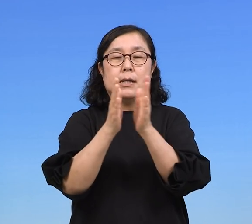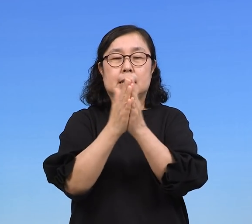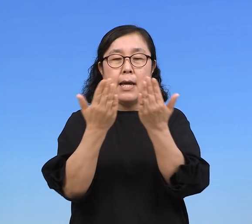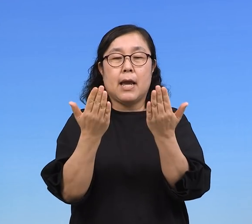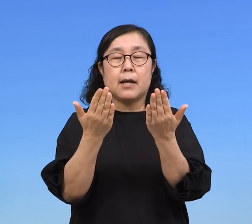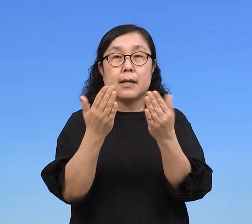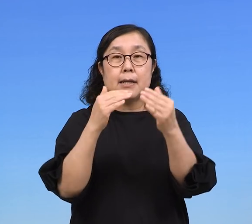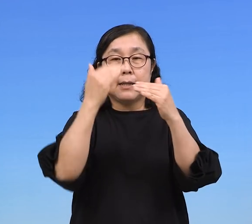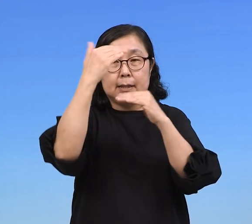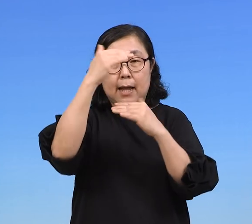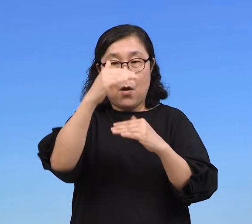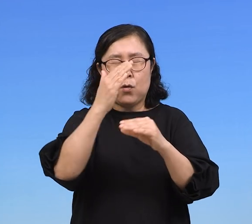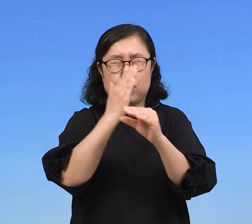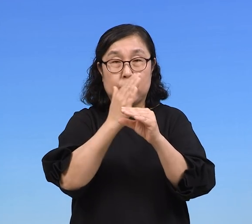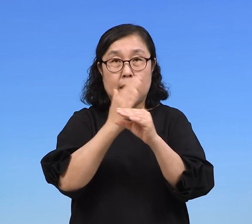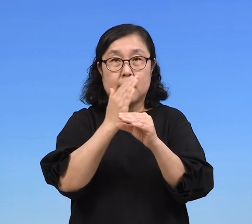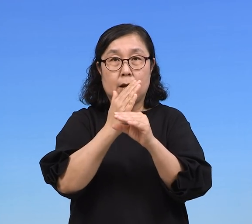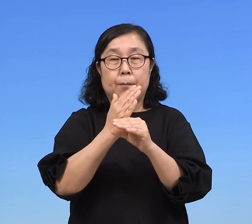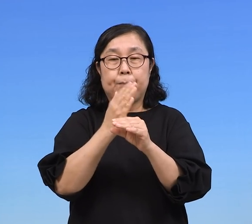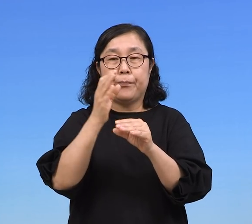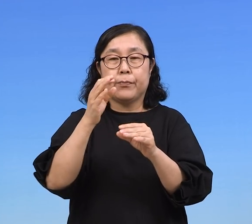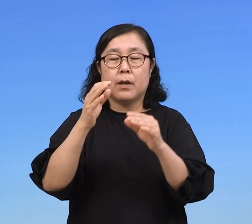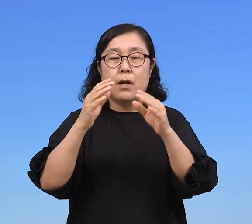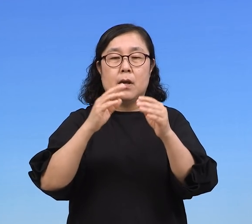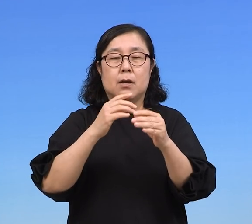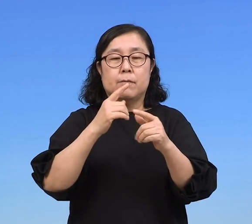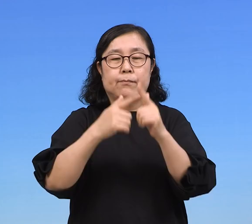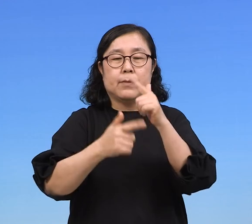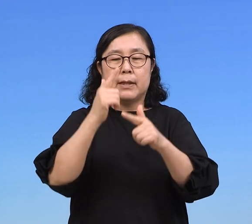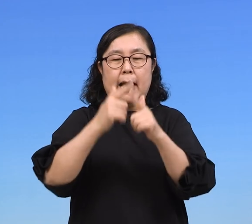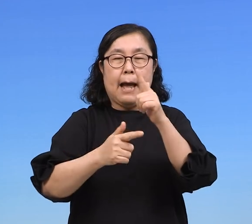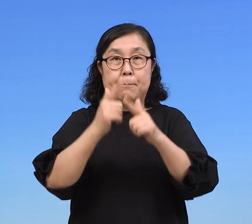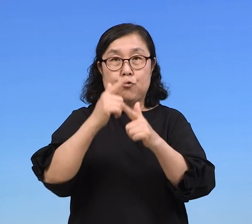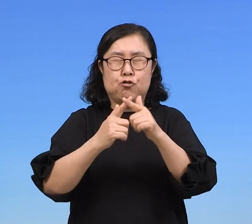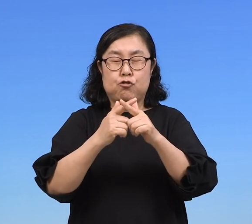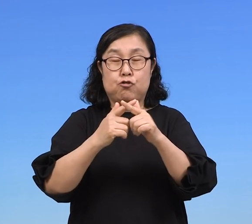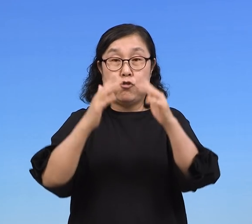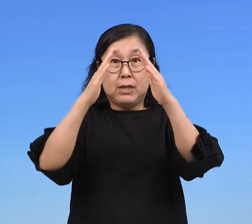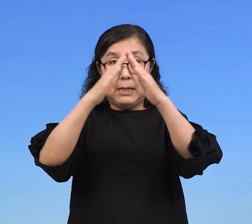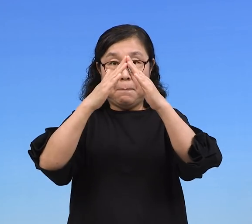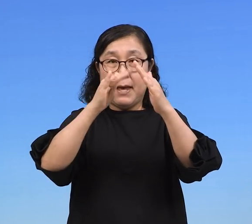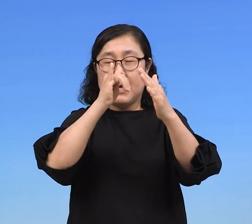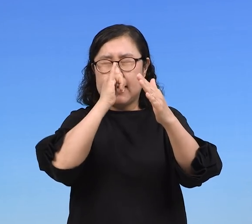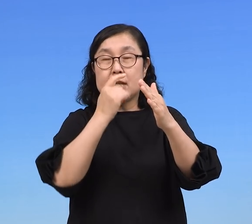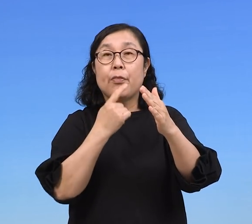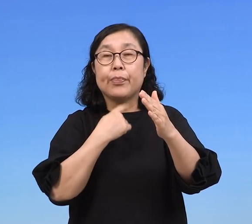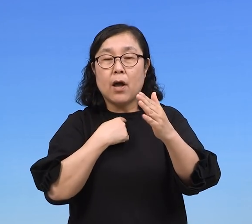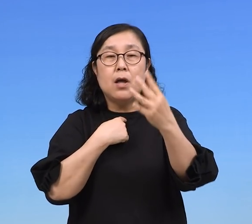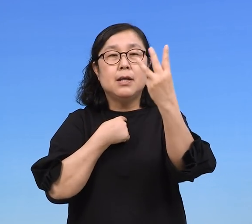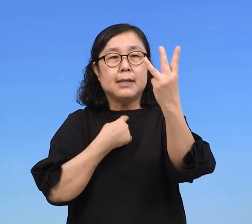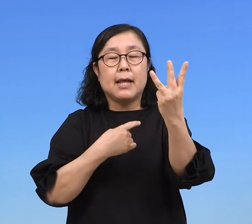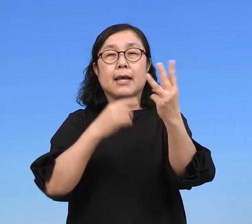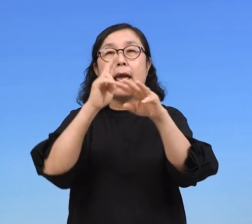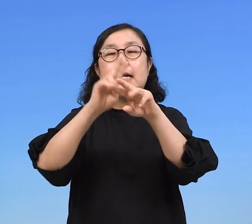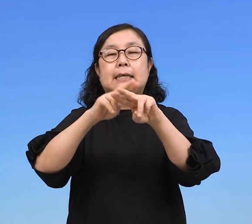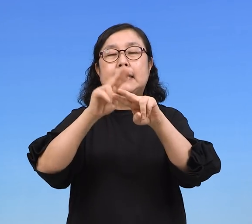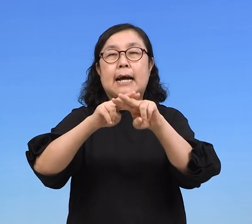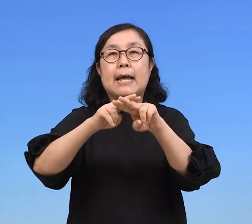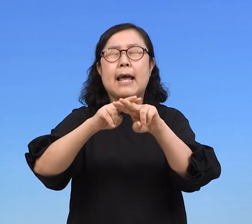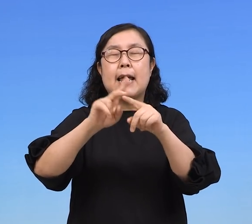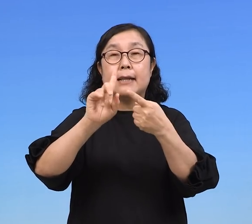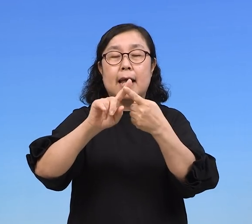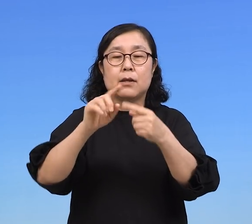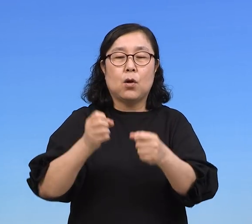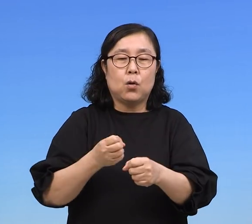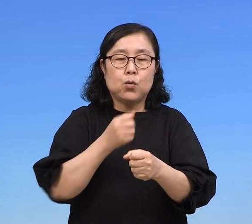이 이야기 중에서 월든의 이 오두막에 있었던 세 개의 의자, 이걸 제가 오늘 좀 제가 소개해 드리고